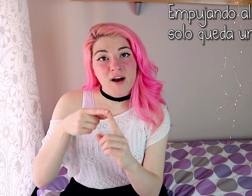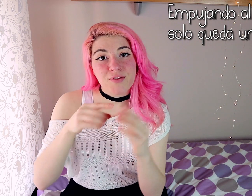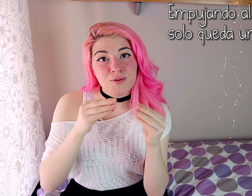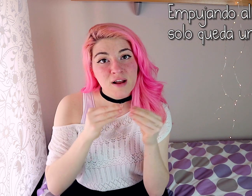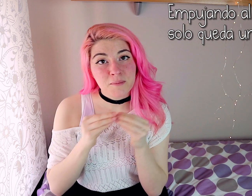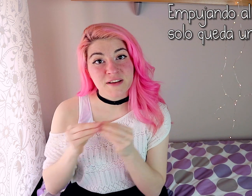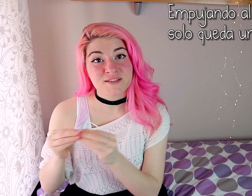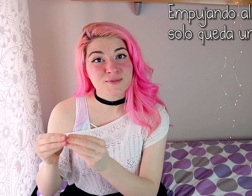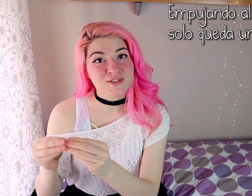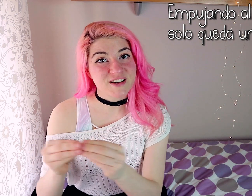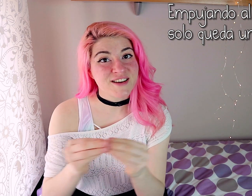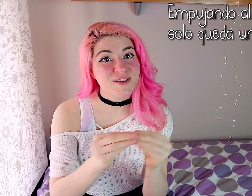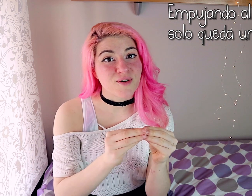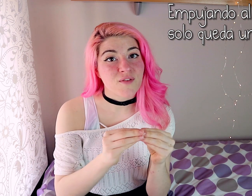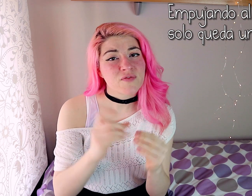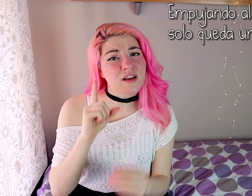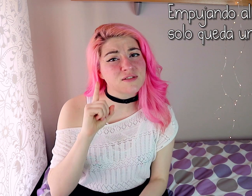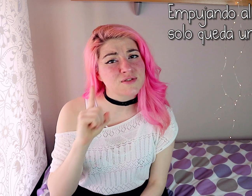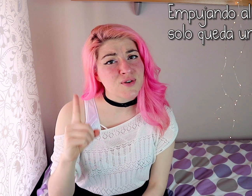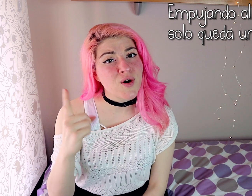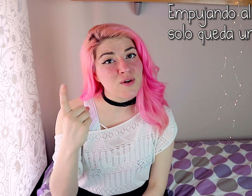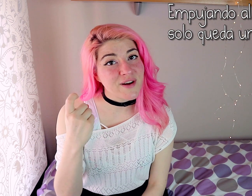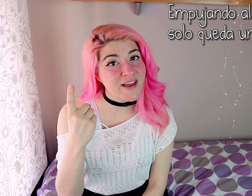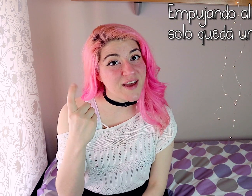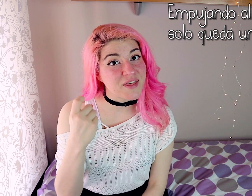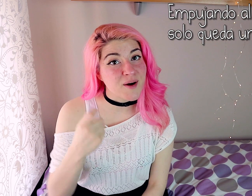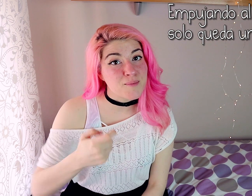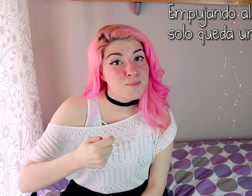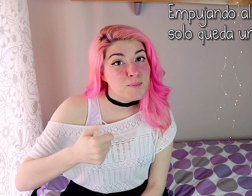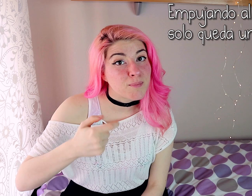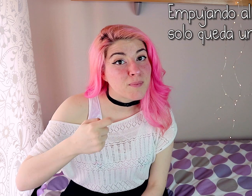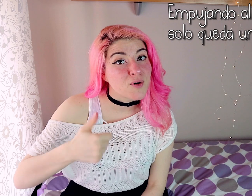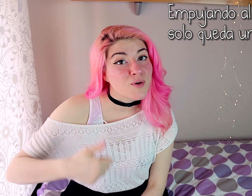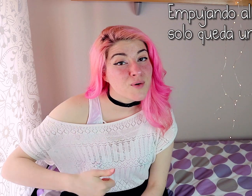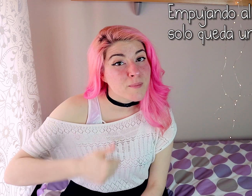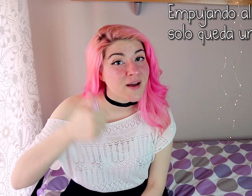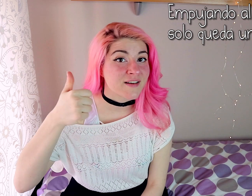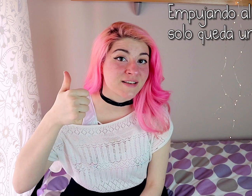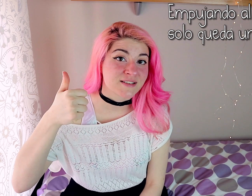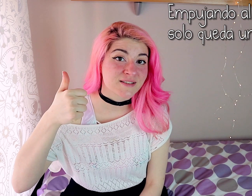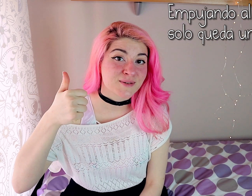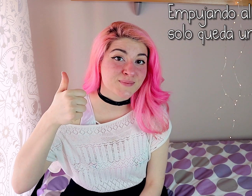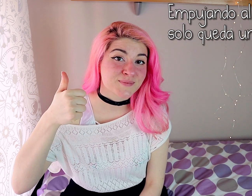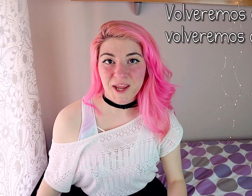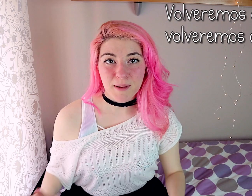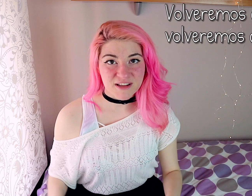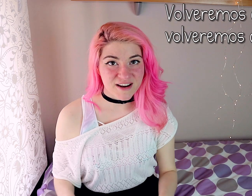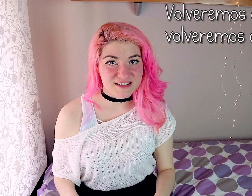Empujando al mismo sitio, solo queda un poco más. Y vamos a hacer el